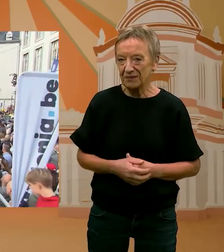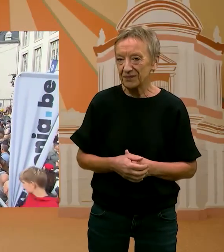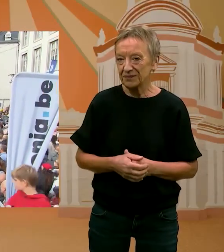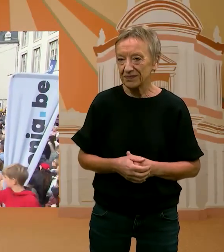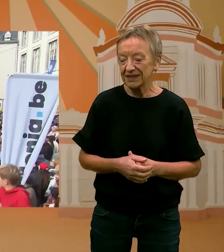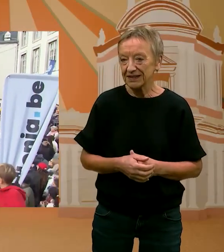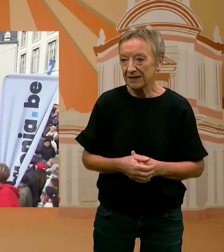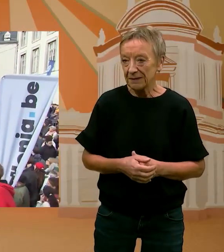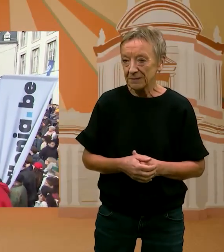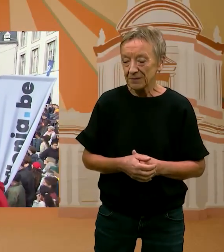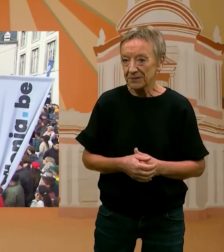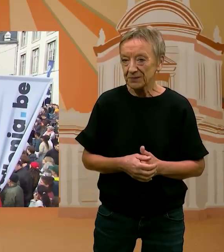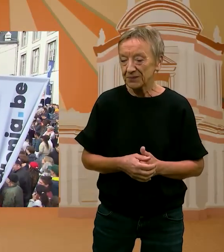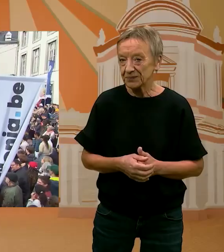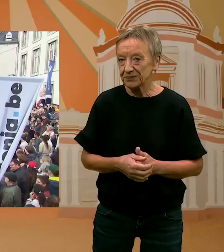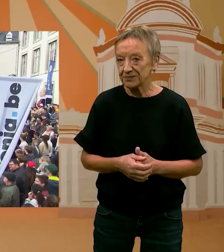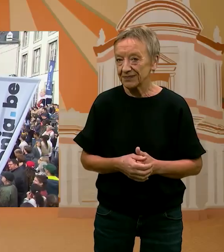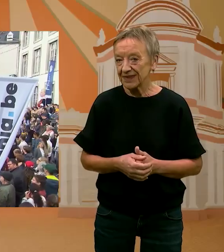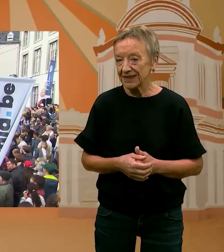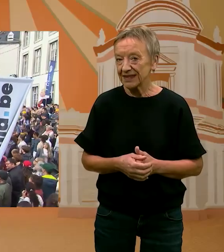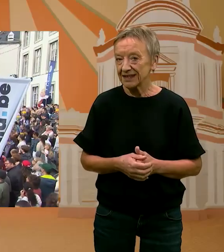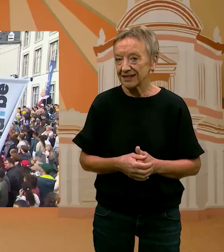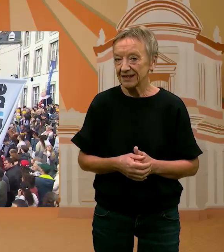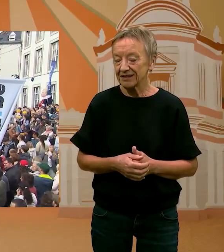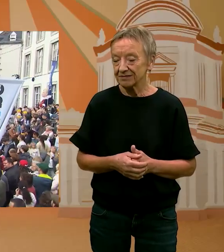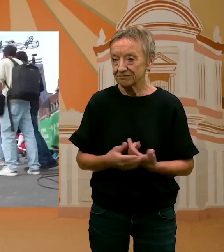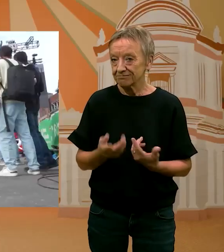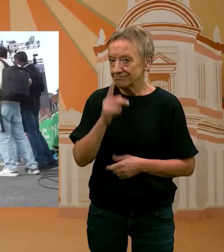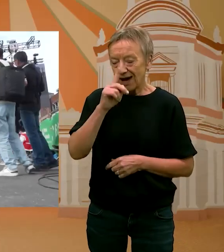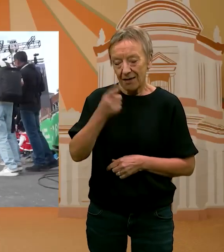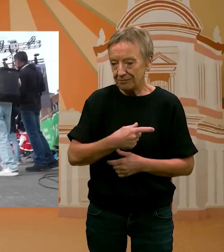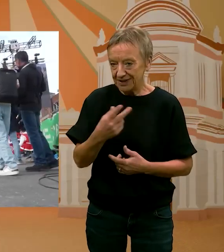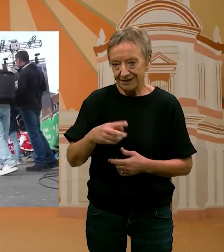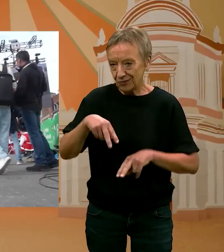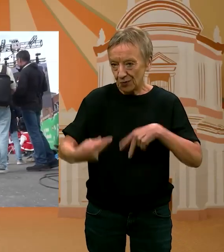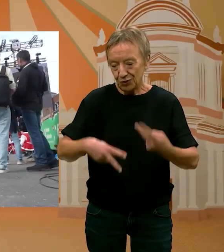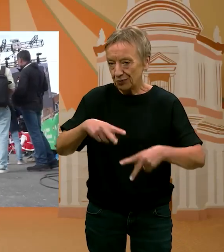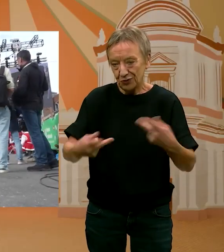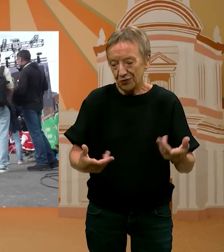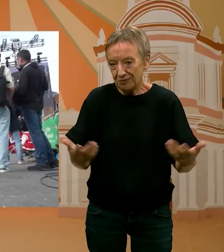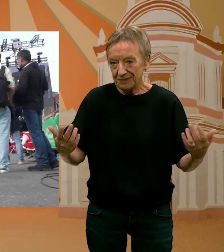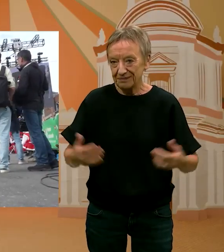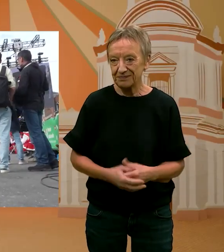mais. Non, on est tombé un à la suite de l'autre et du coup, voilà quoi. Rien à regretter. Pardon ? Rien à